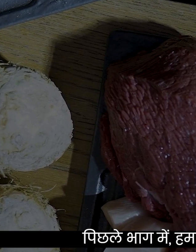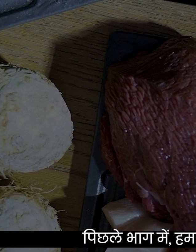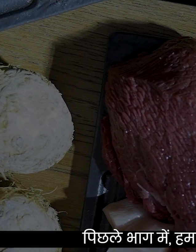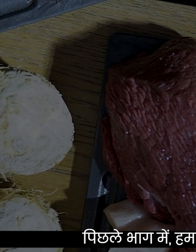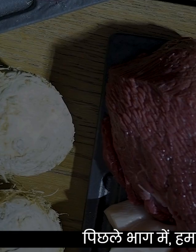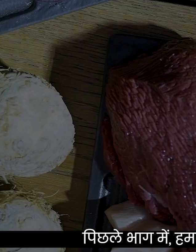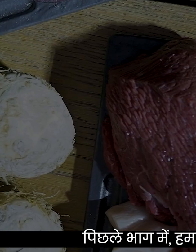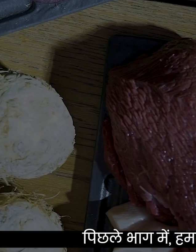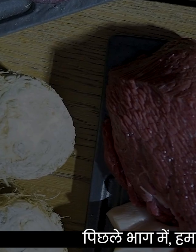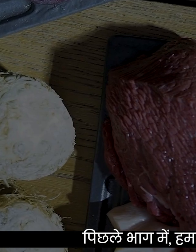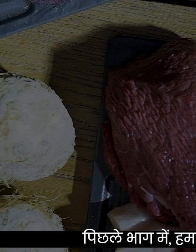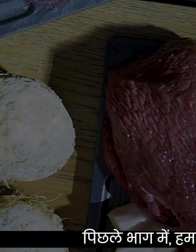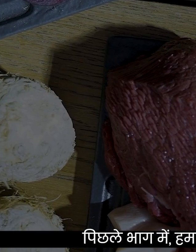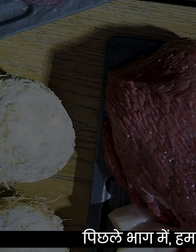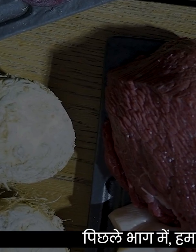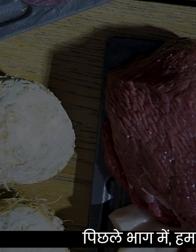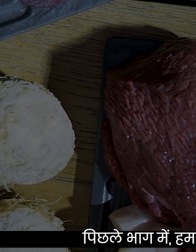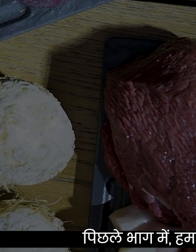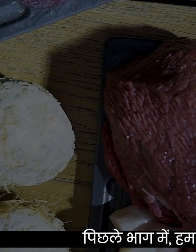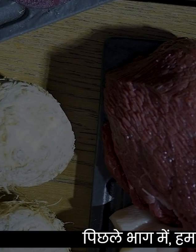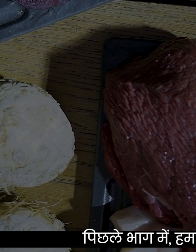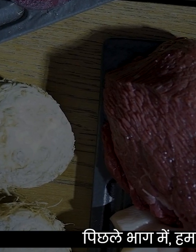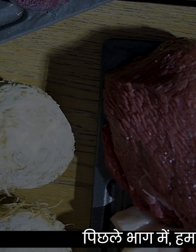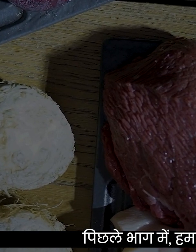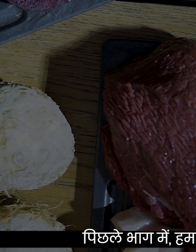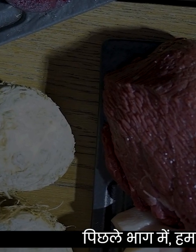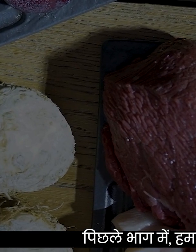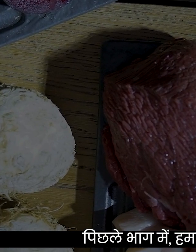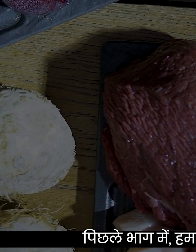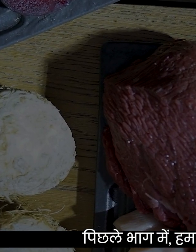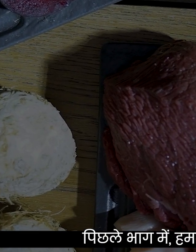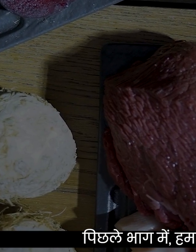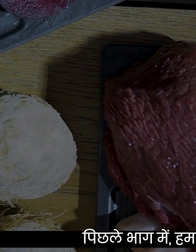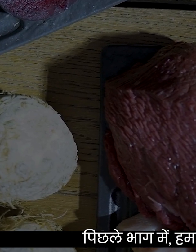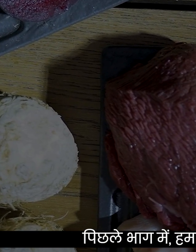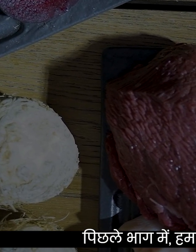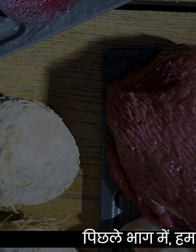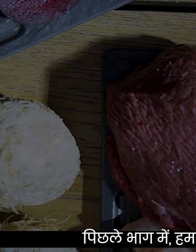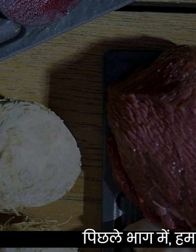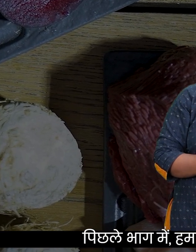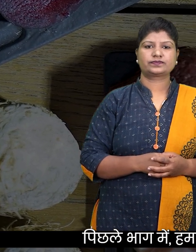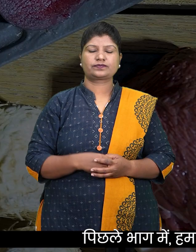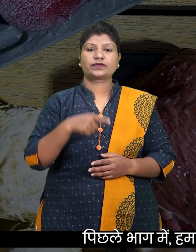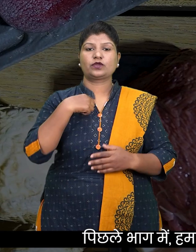पिछले भाग में हमने खाद्य पदार्थ के मुख्य घटकों के बारे में सीखा था,